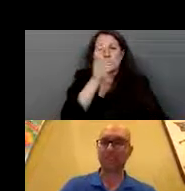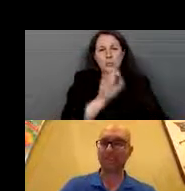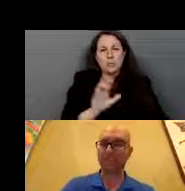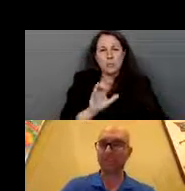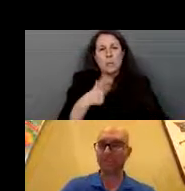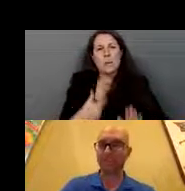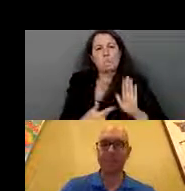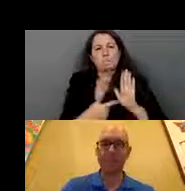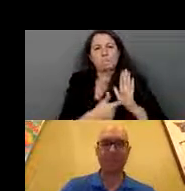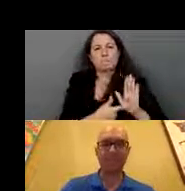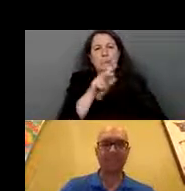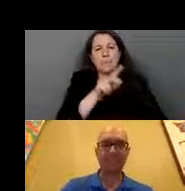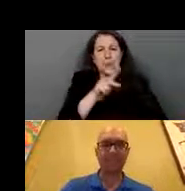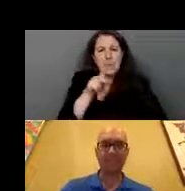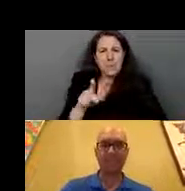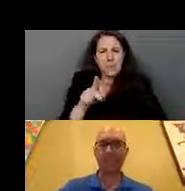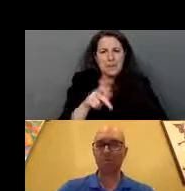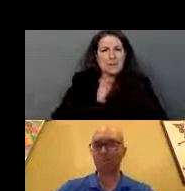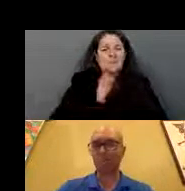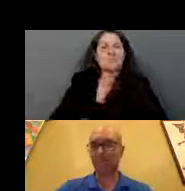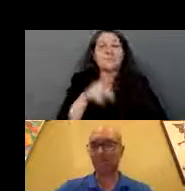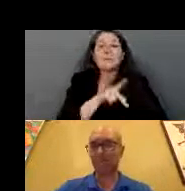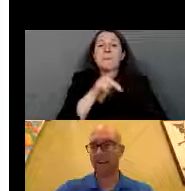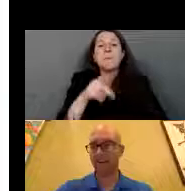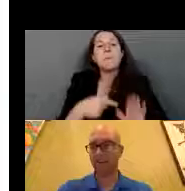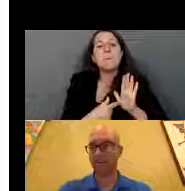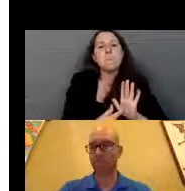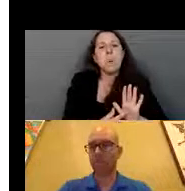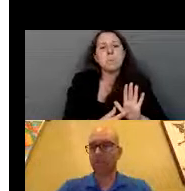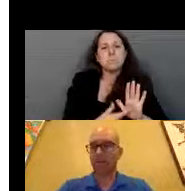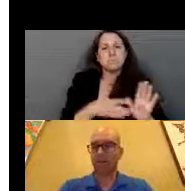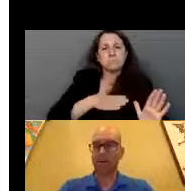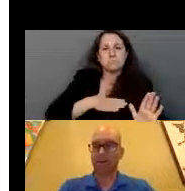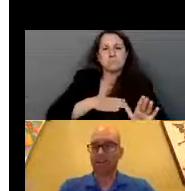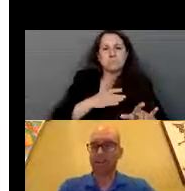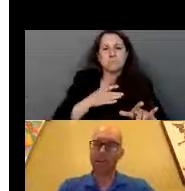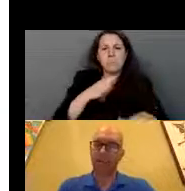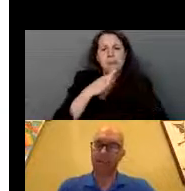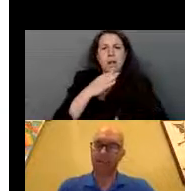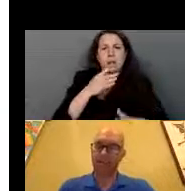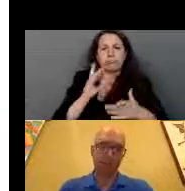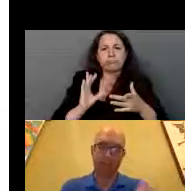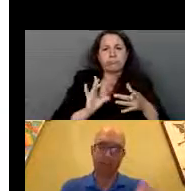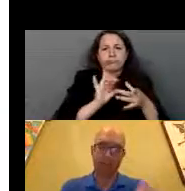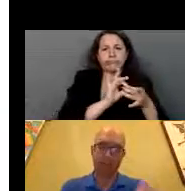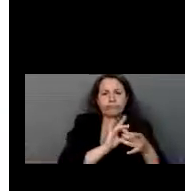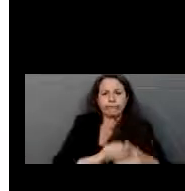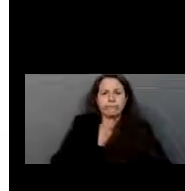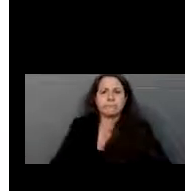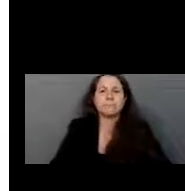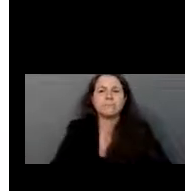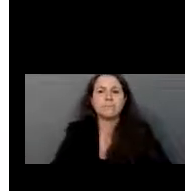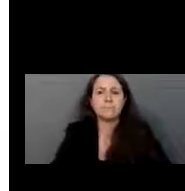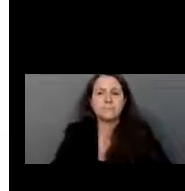une petite présentation pour illustrer certains des propos que je voulais aborder aujourd'hui. Donc, ça tombe très bien avec ce